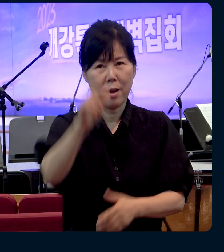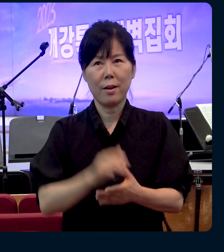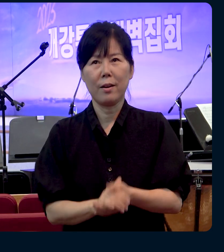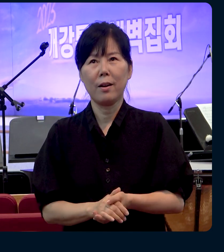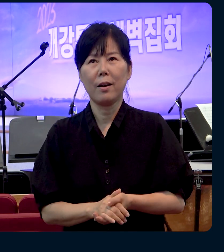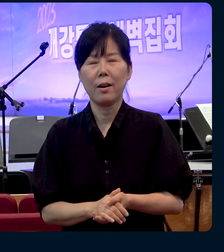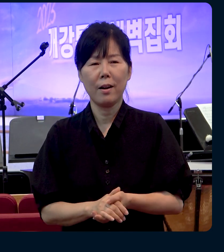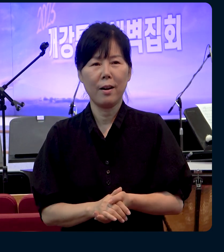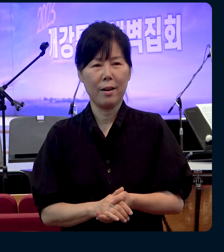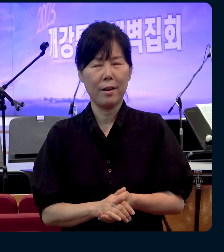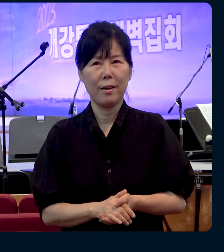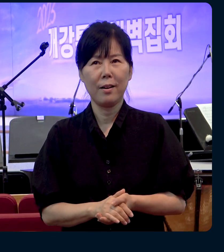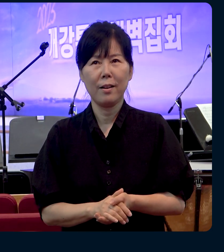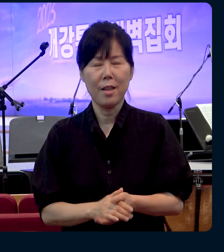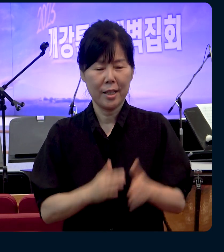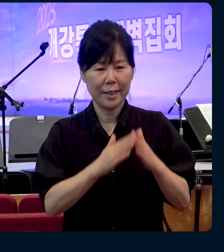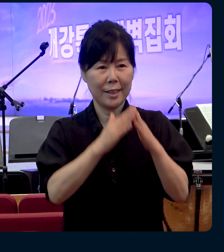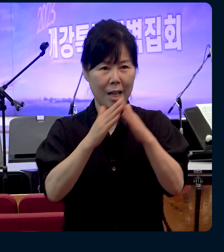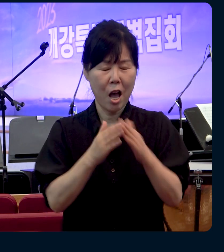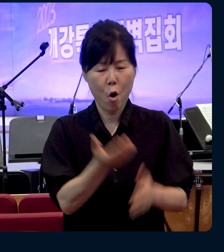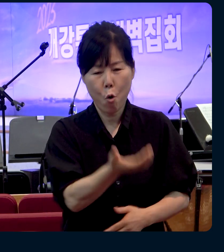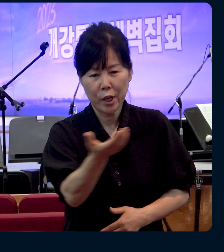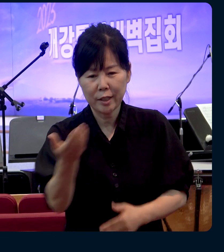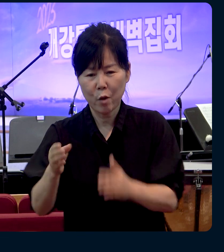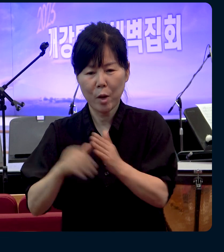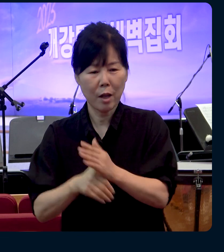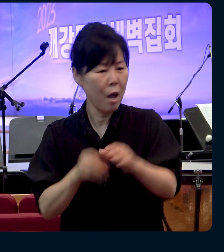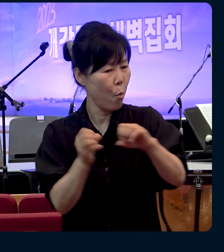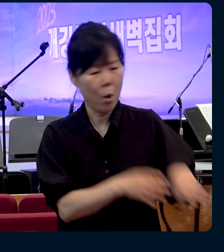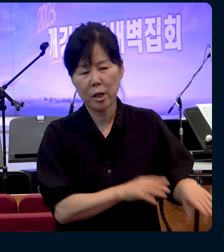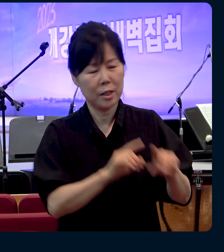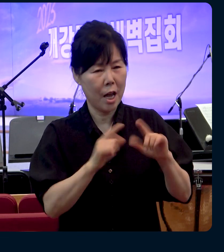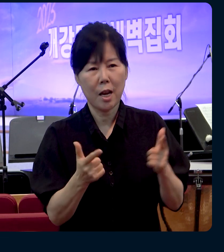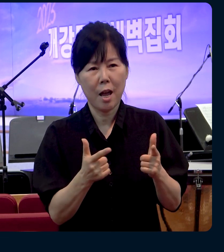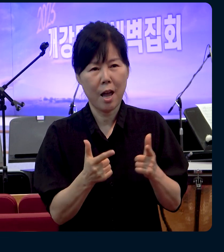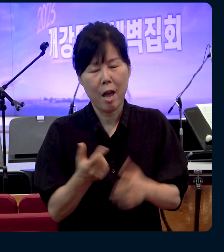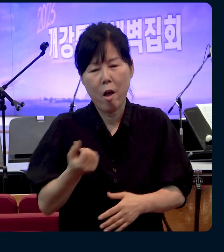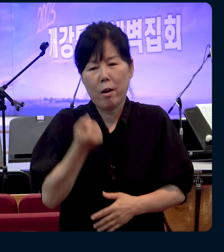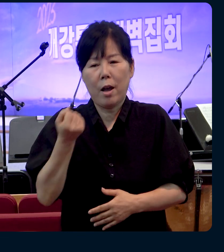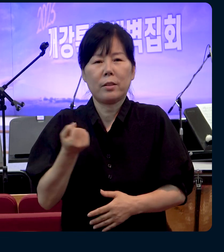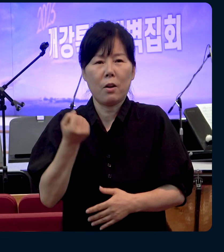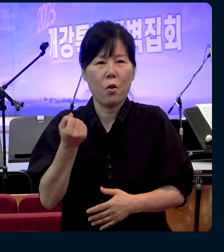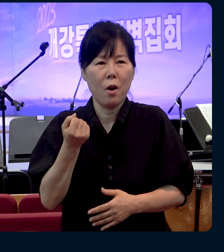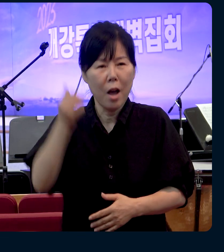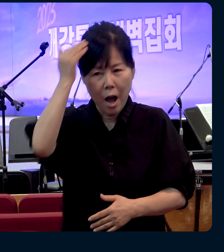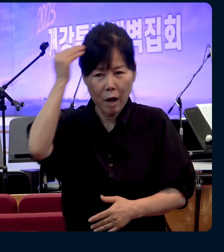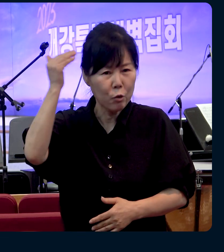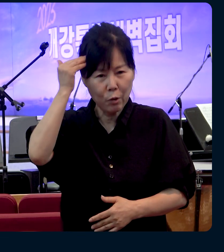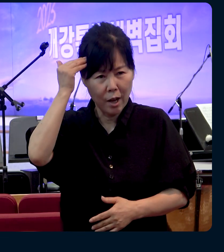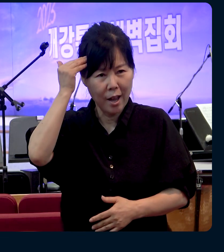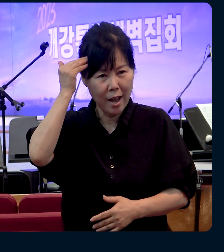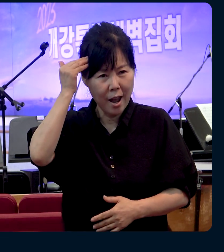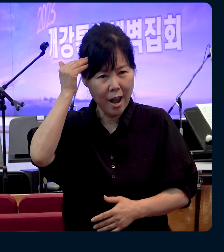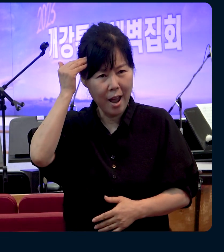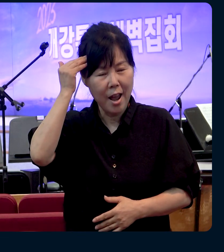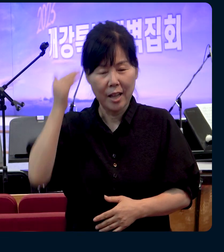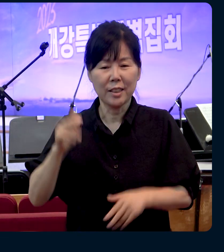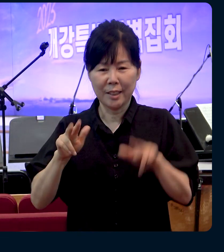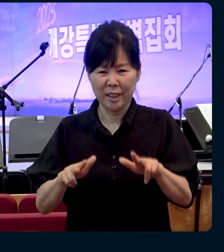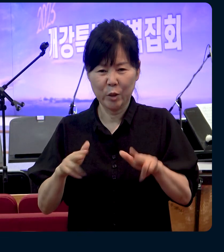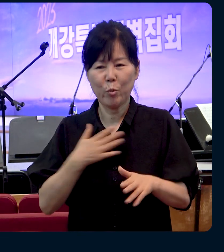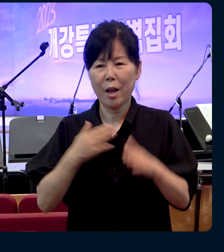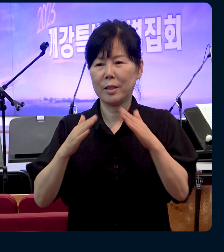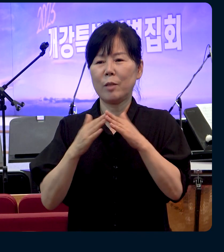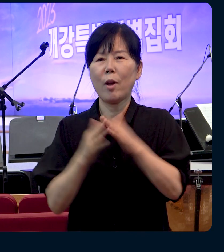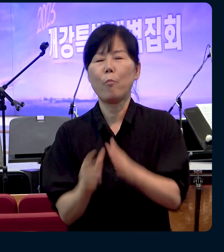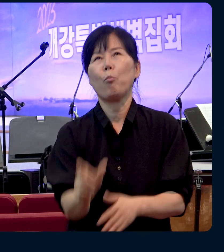줄 알고 계속 이사할 때마다 절대 안 버리고 들고 다녀서, 그래서 한국까지 갖고 왔어요. 지금도 저희 방에